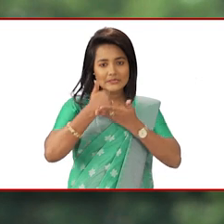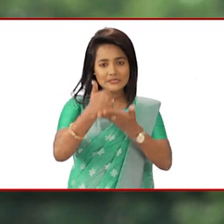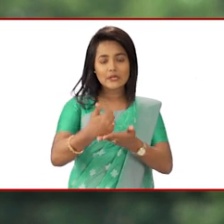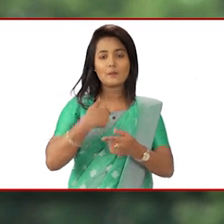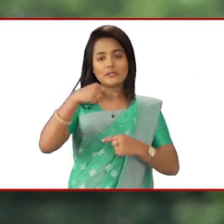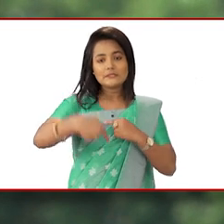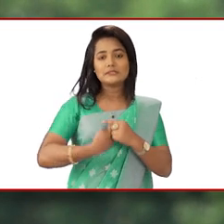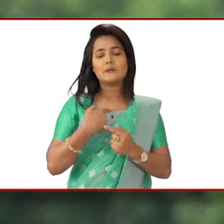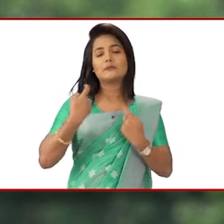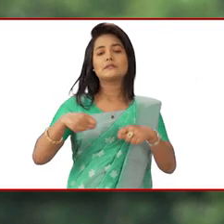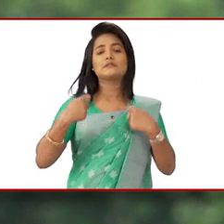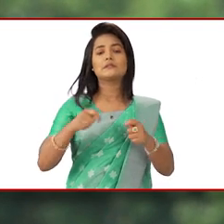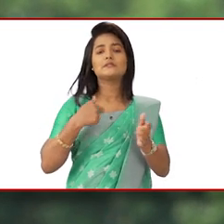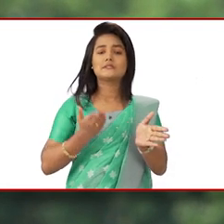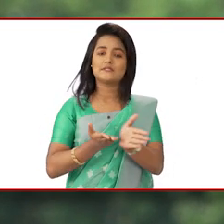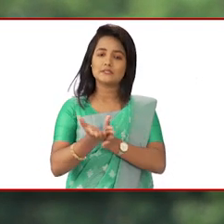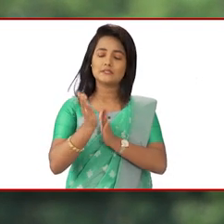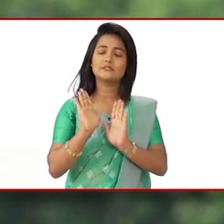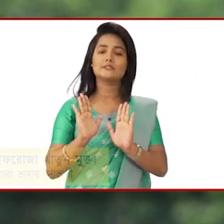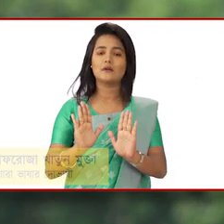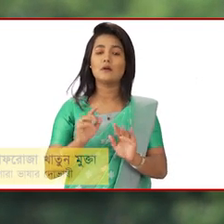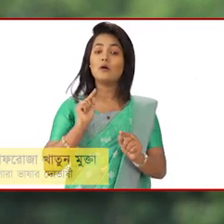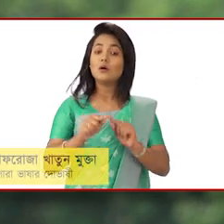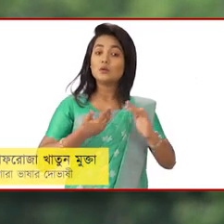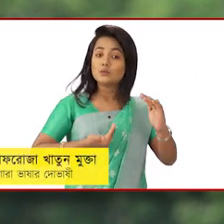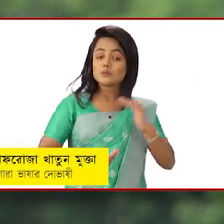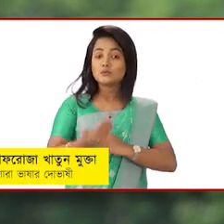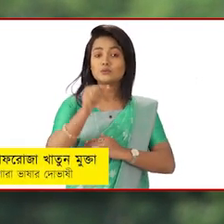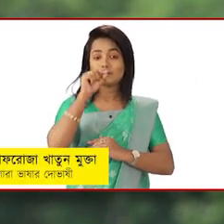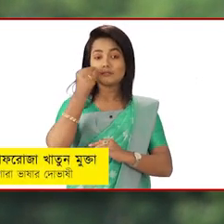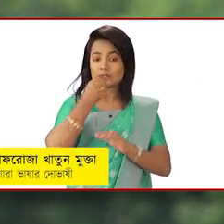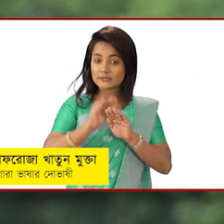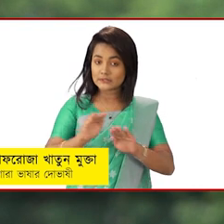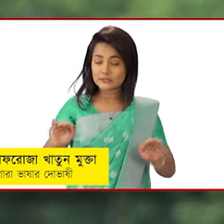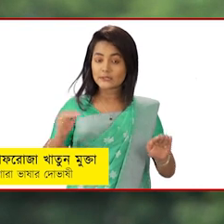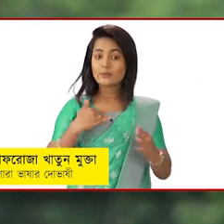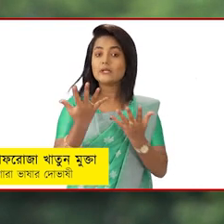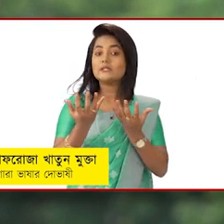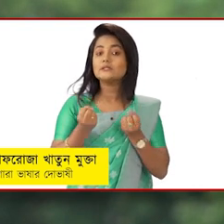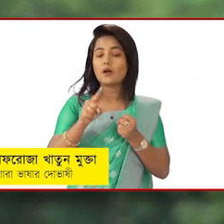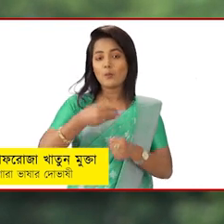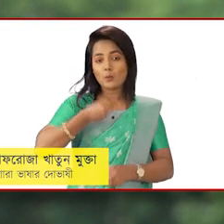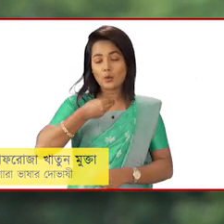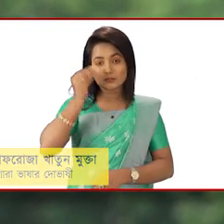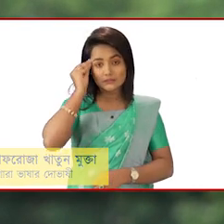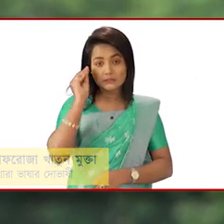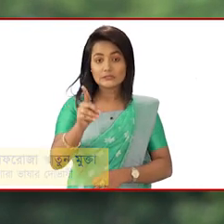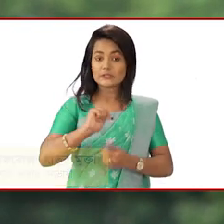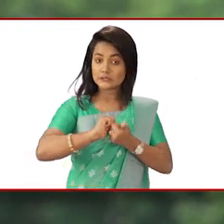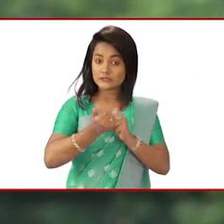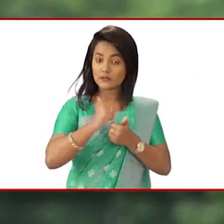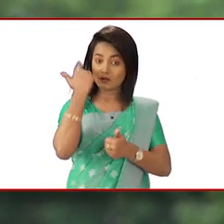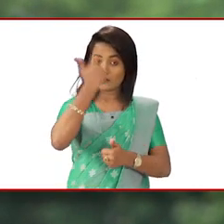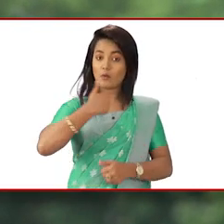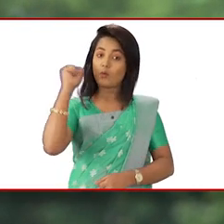আমার অনেক দিক থেকে চেষ্টা করে যাচ্ছি পাওয়ার যাব আমরা চেষ্টা নতুন প্রজন্মের কাছে এটাই চাওয়ার এটাই বলার একজন অ্যাথলেট